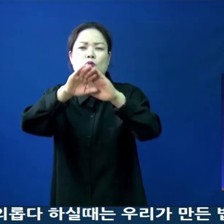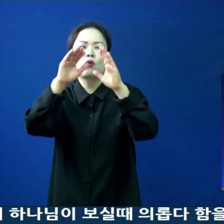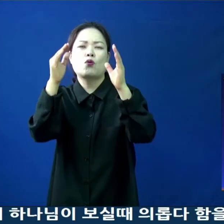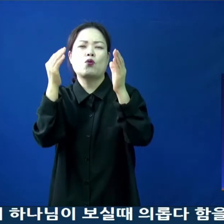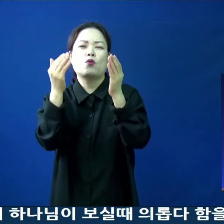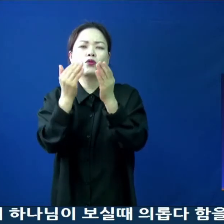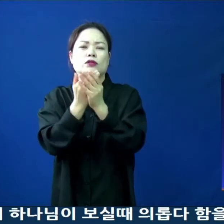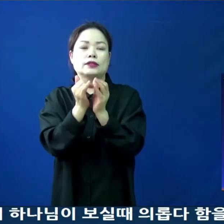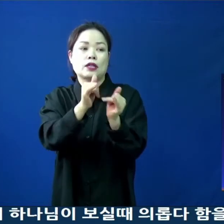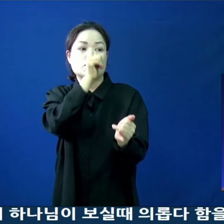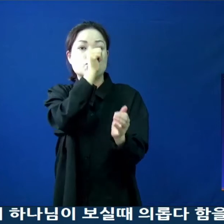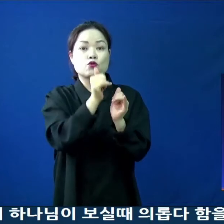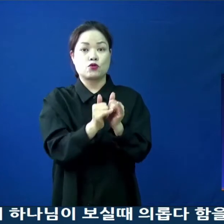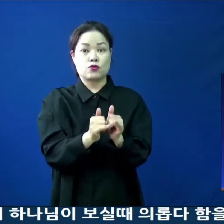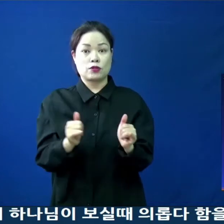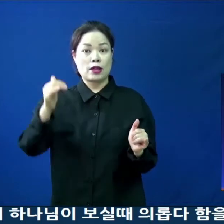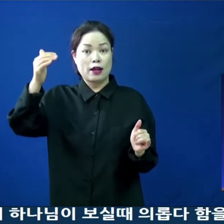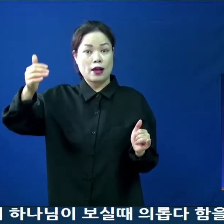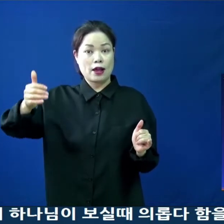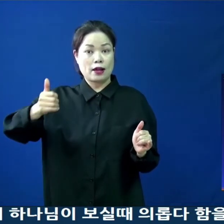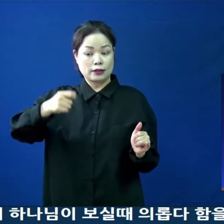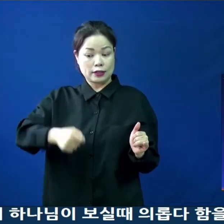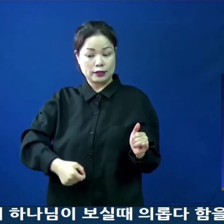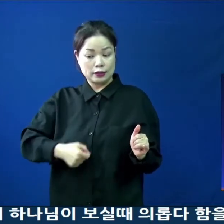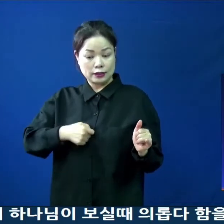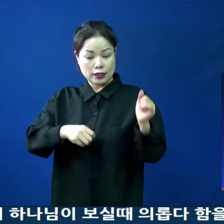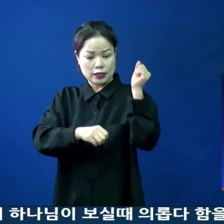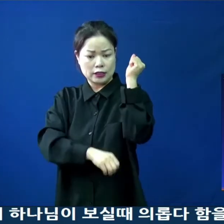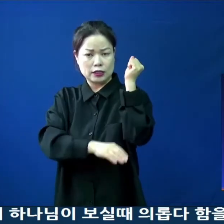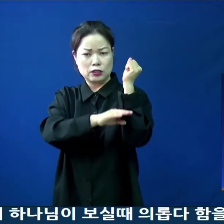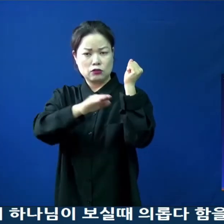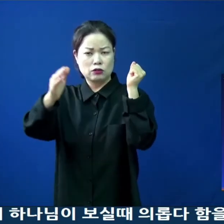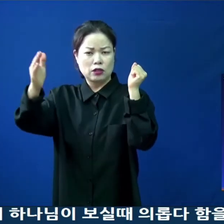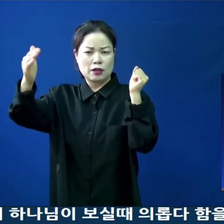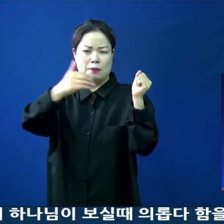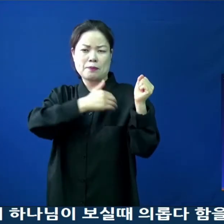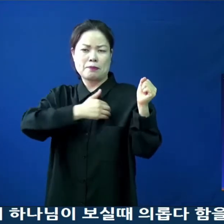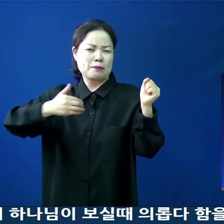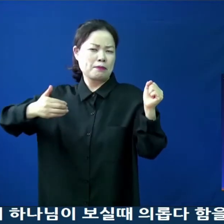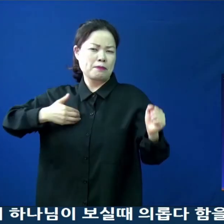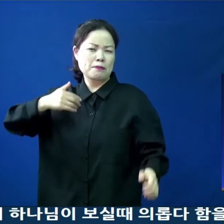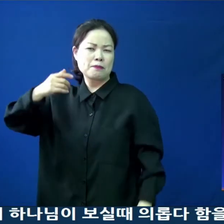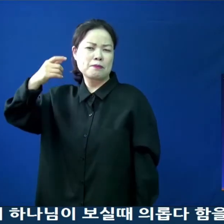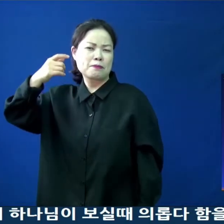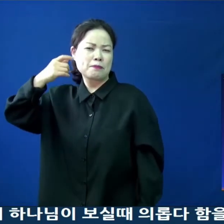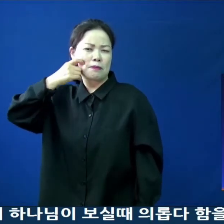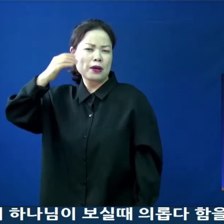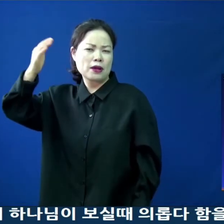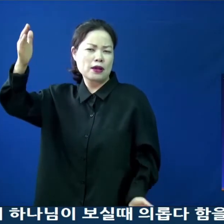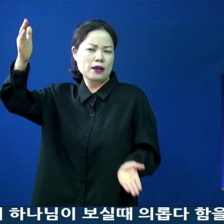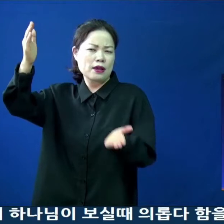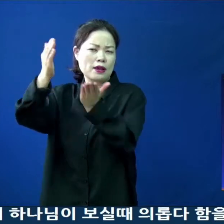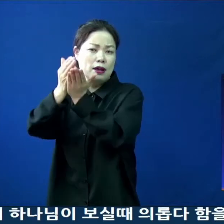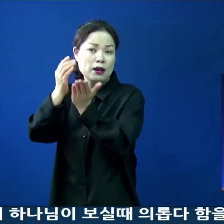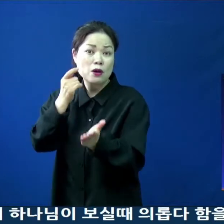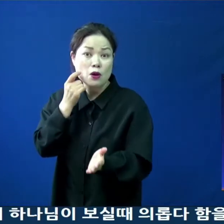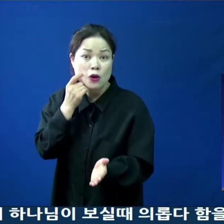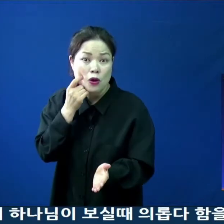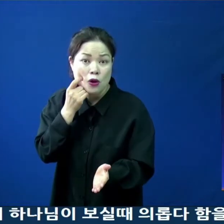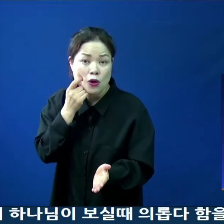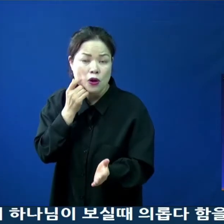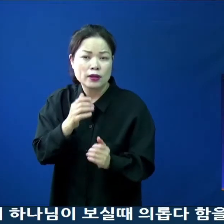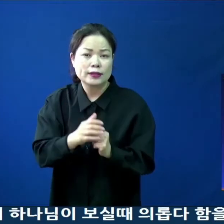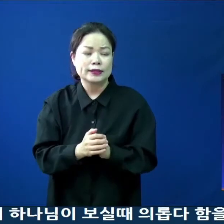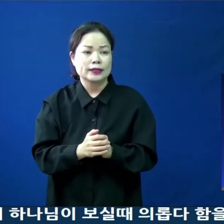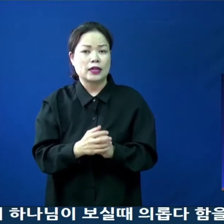사람이 죄인이고 하나님의 의의 기준에 충족하지 못한다라고 선언하고 있어요.